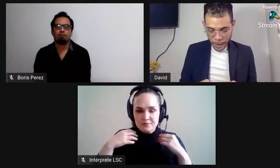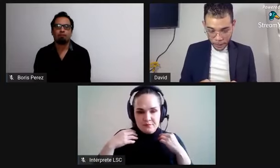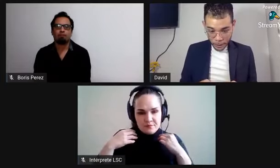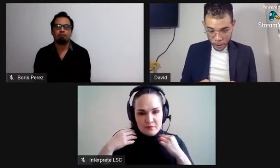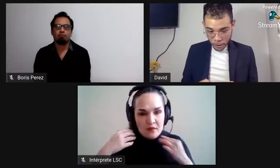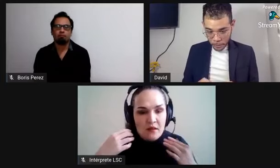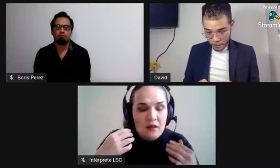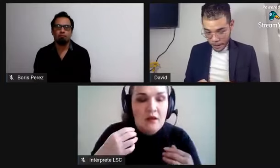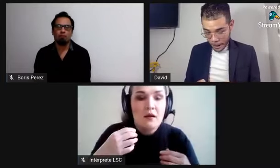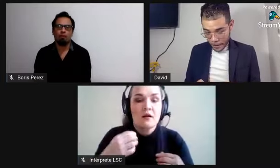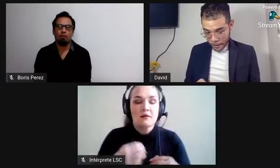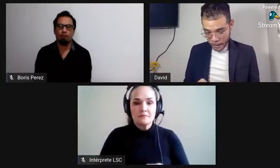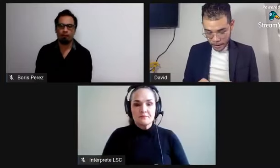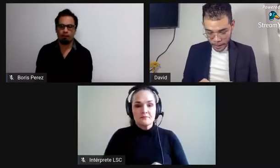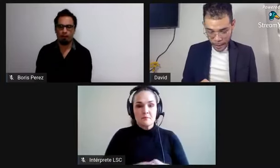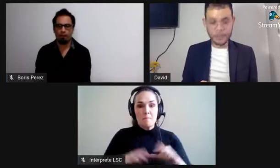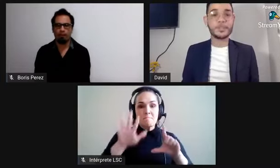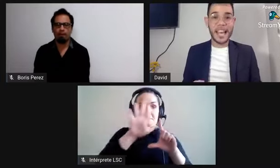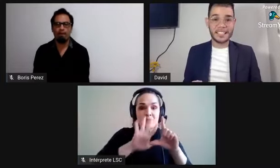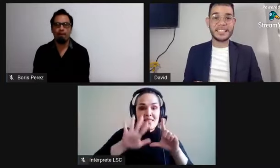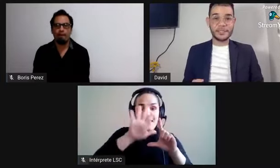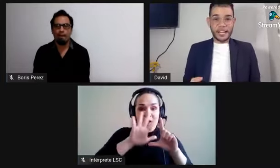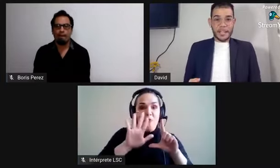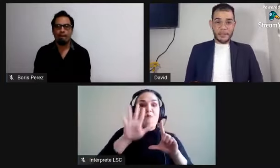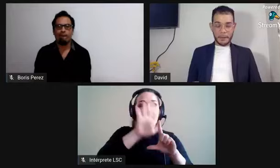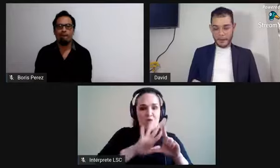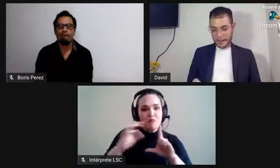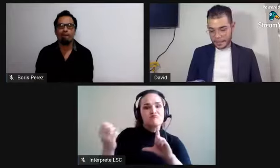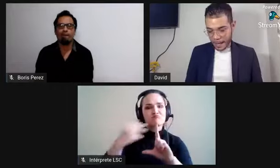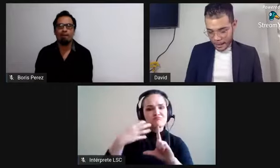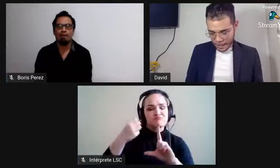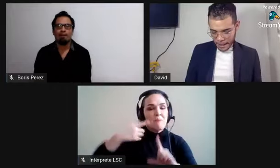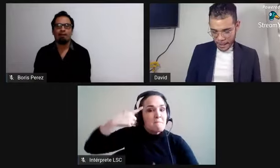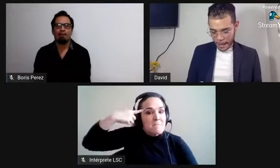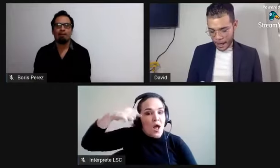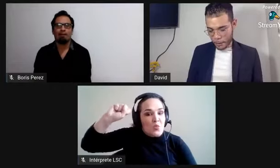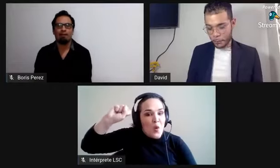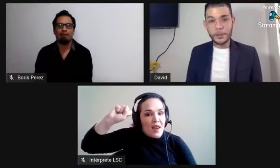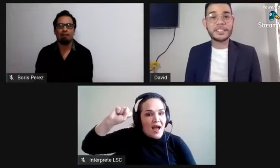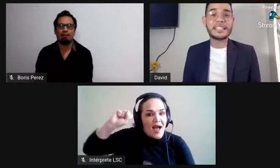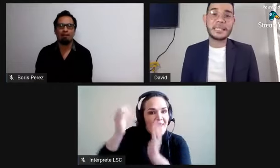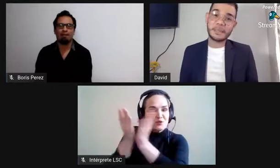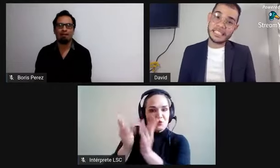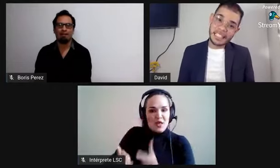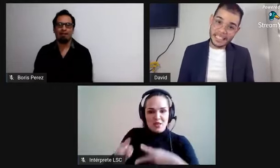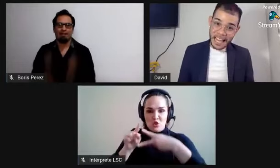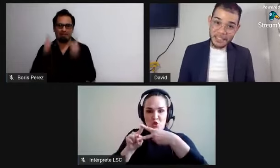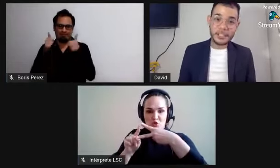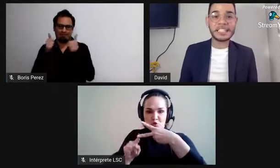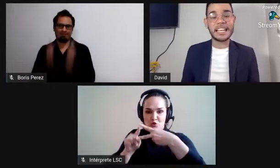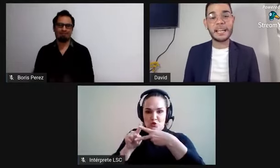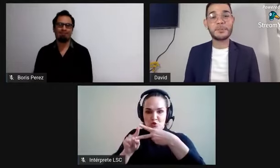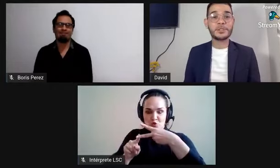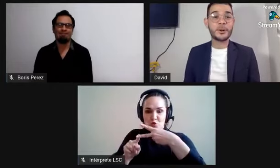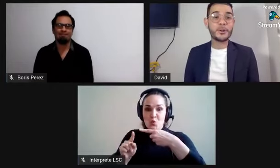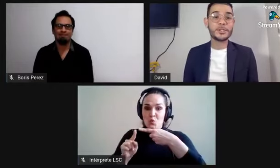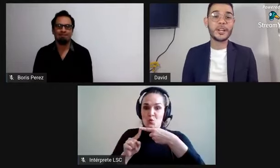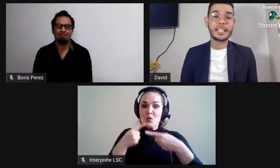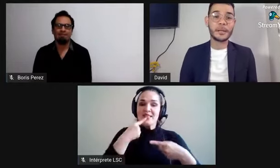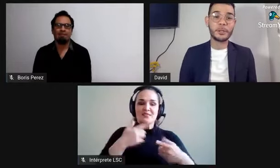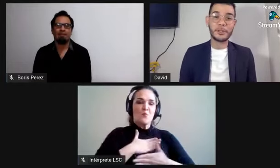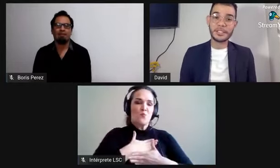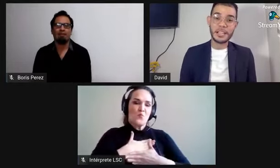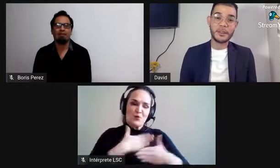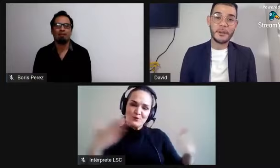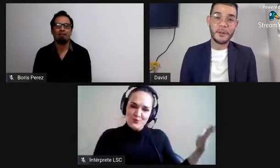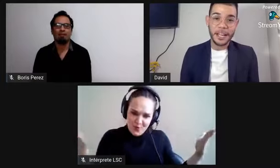nos llegaron dos videos de estudiantes del Colegio Manuel Beltrán. Uno se está presentando, dice que mucho gusto,